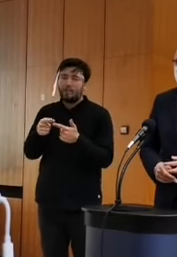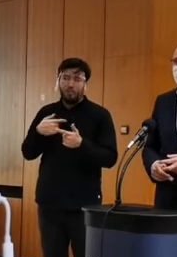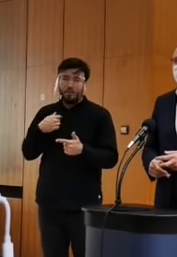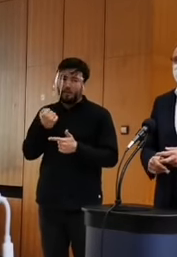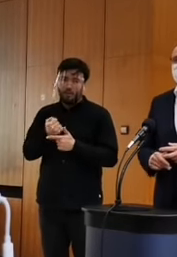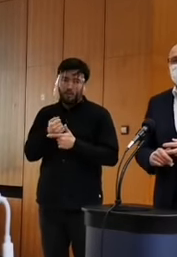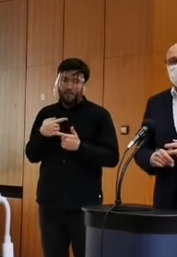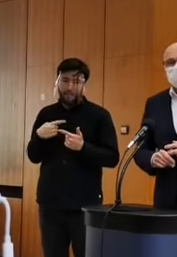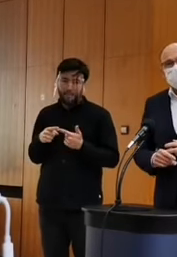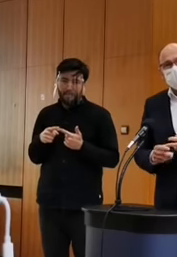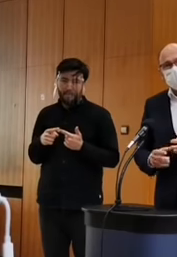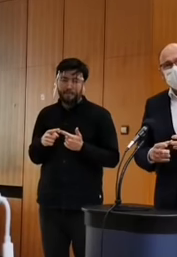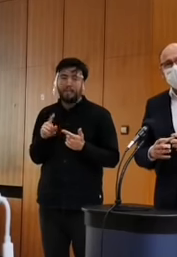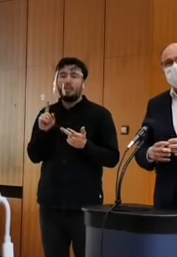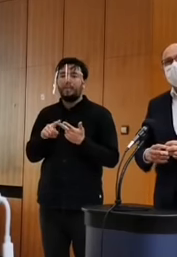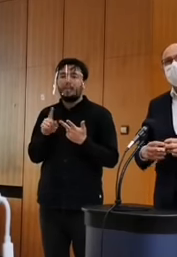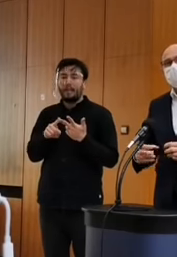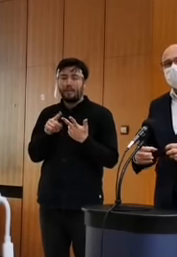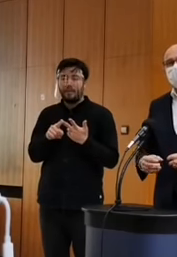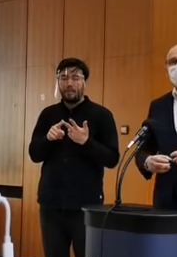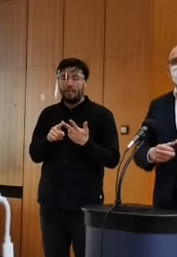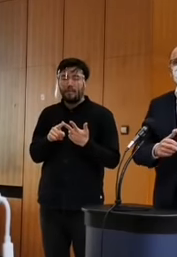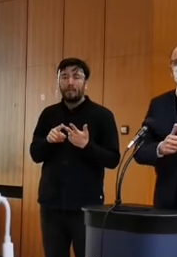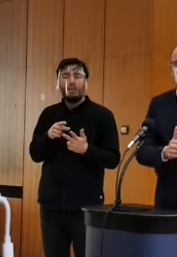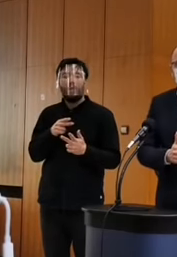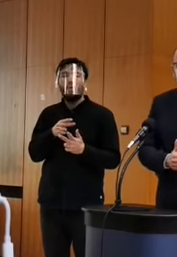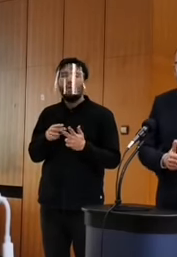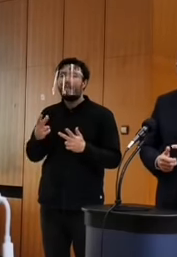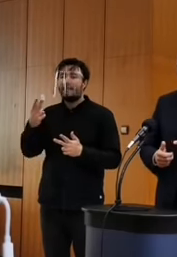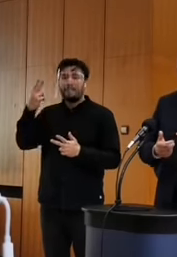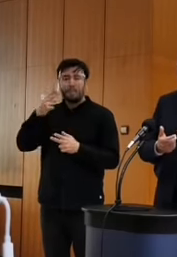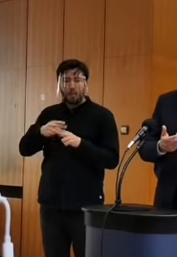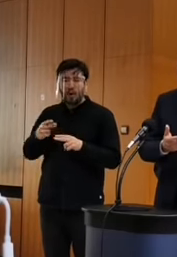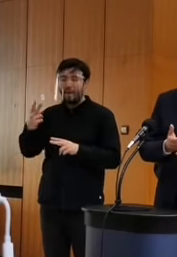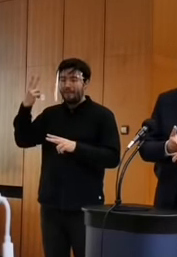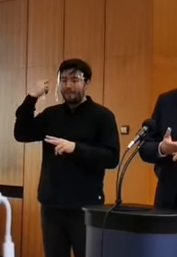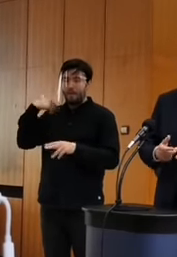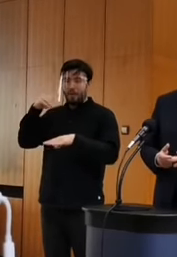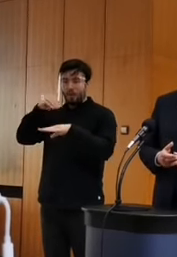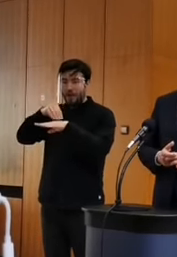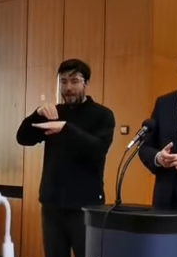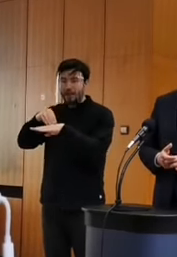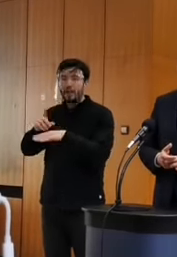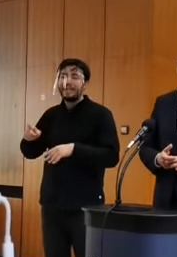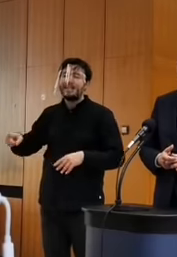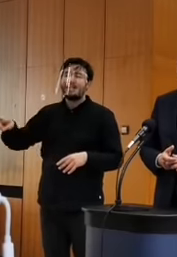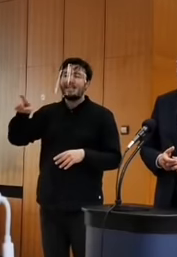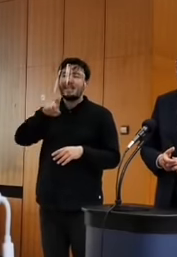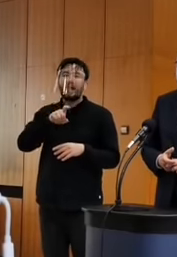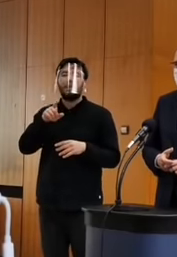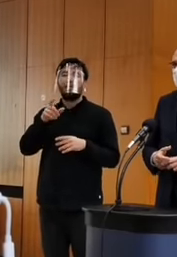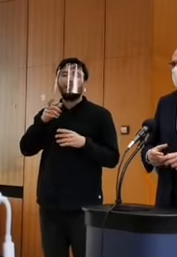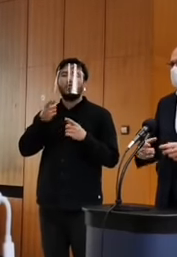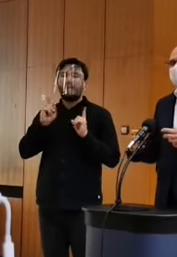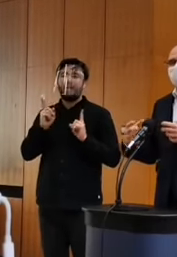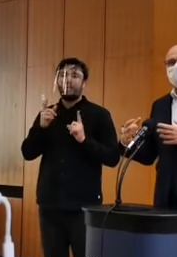tretie, bolo to úplne v poriadku, bolo to vopred ohlásené, celý národ na to čakal ako na